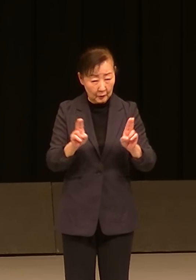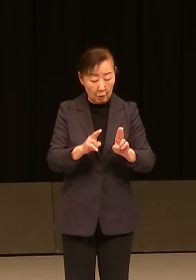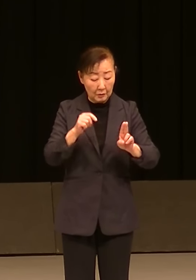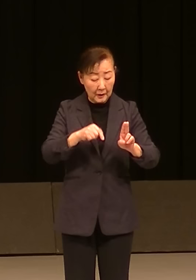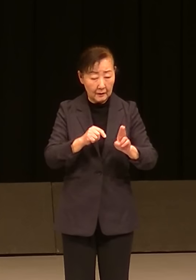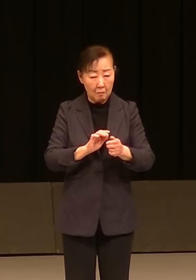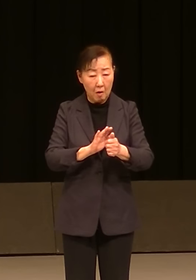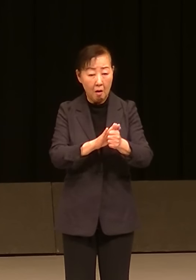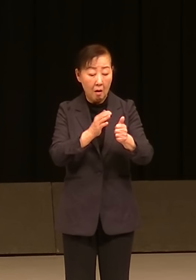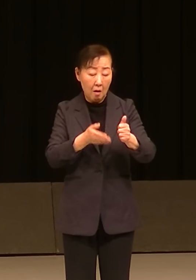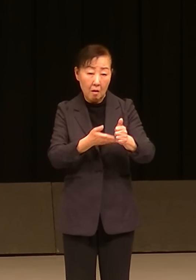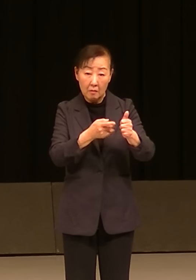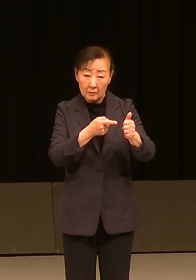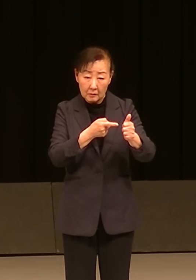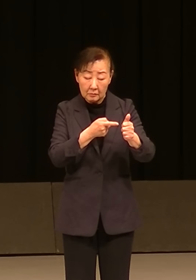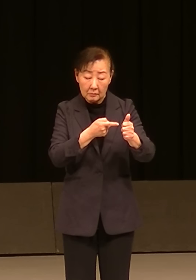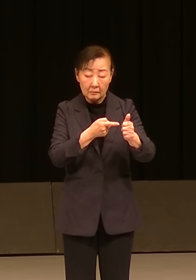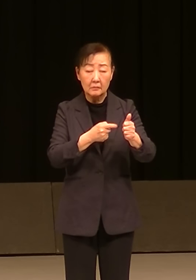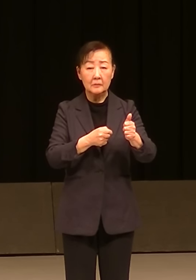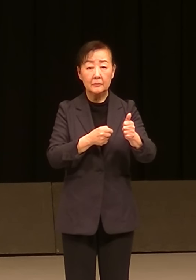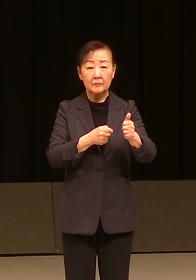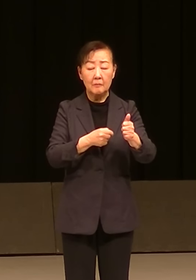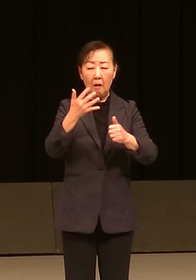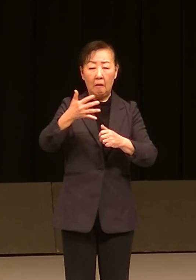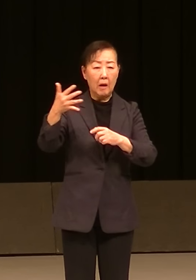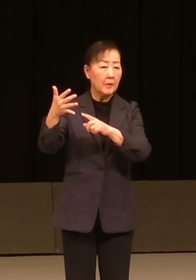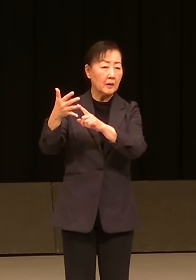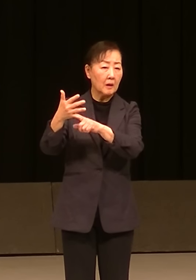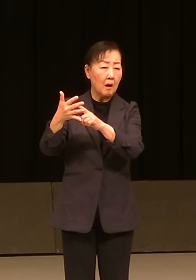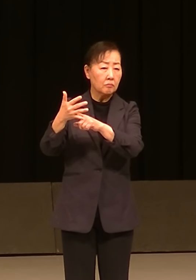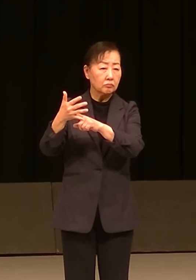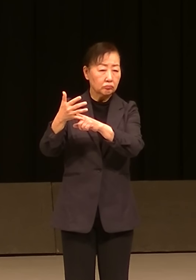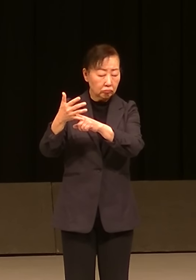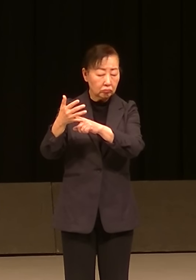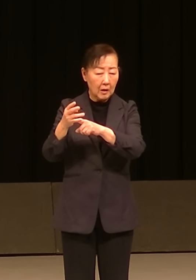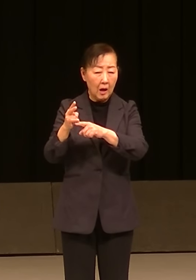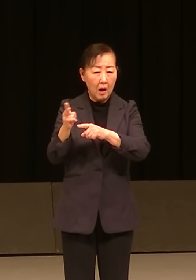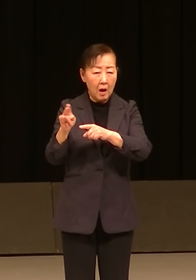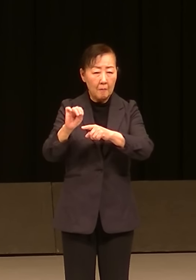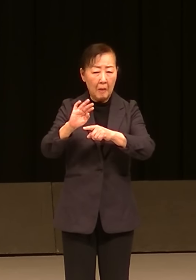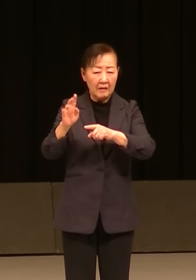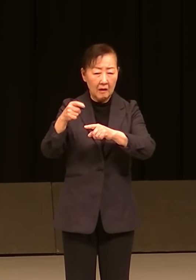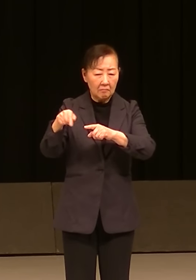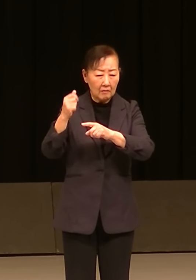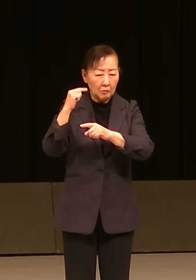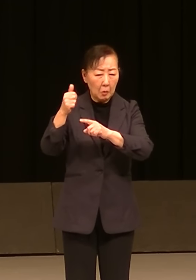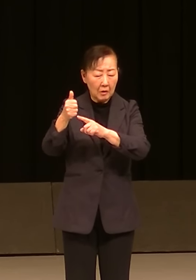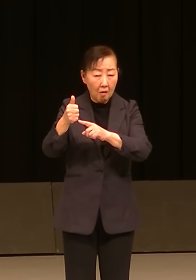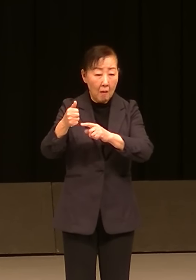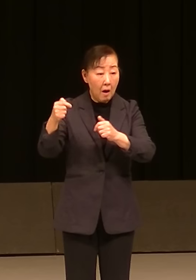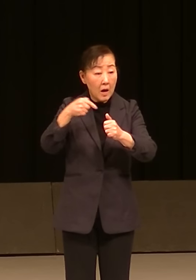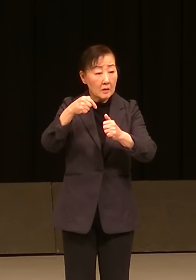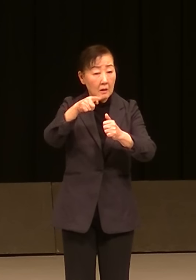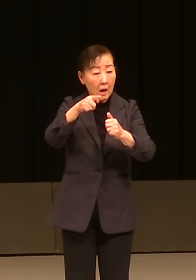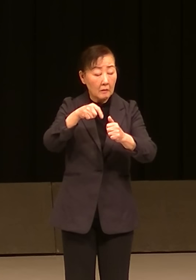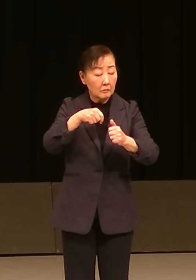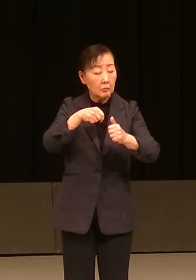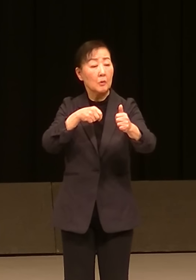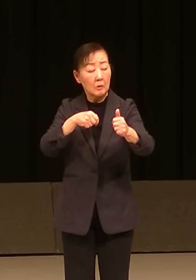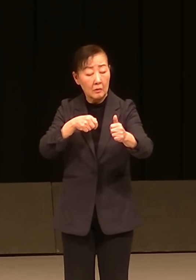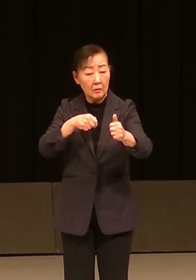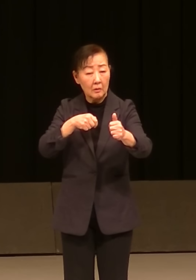ど、このところはもう本当にアメリカにバイデン大統領に背中を押されて、お前あっち行けって言われたも